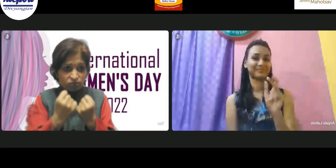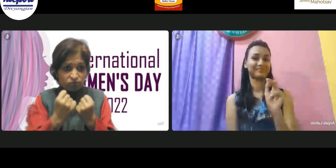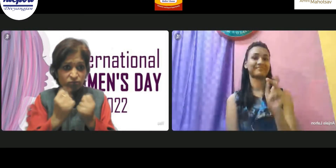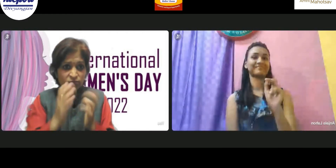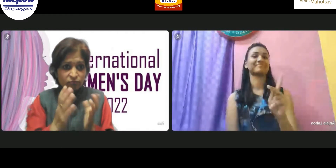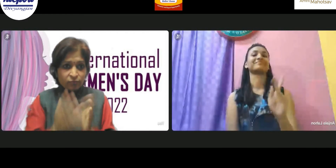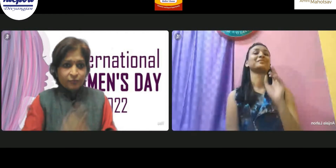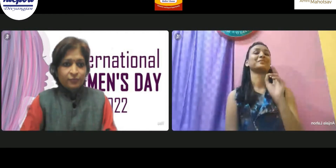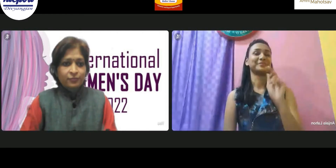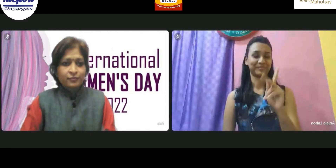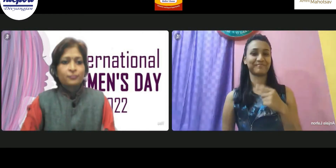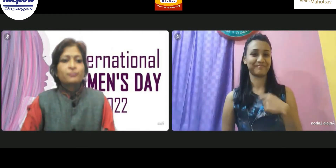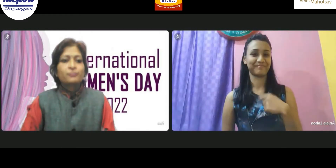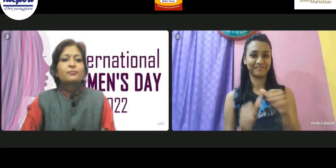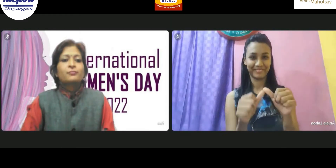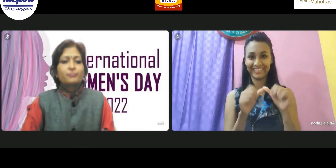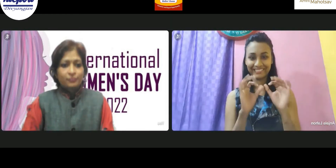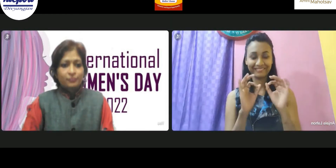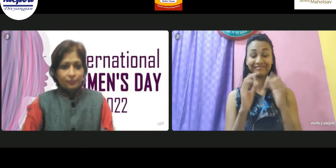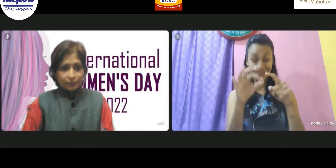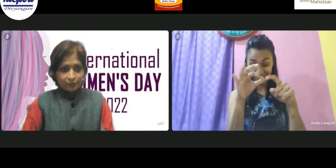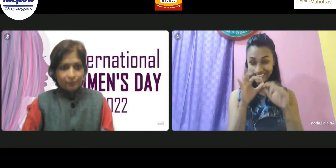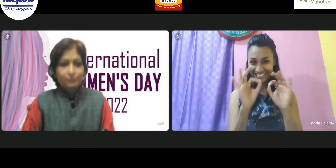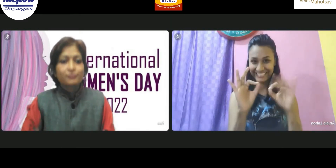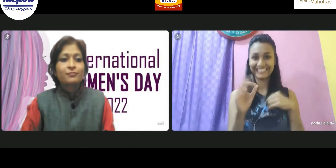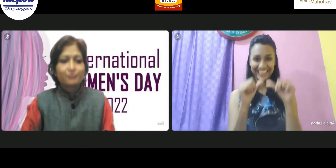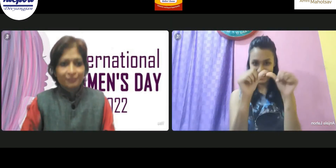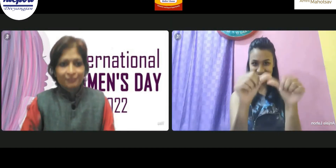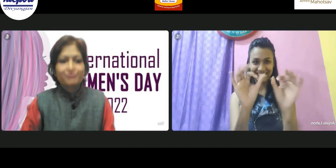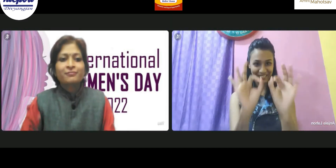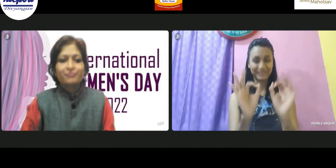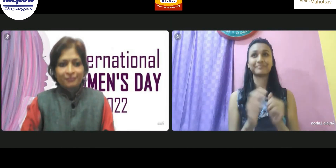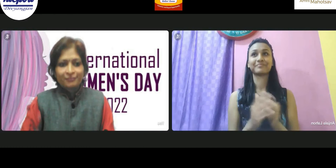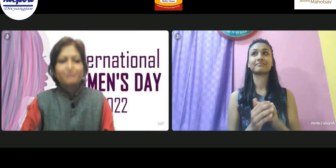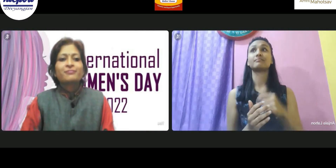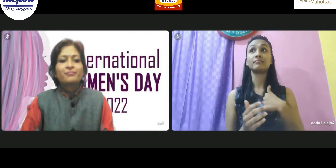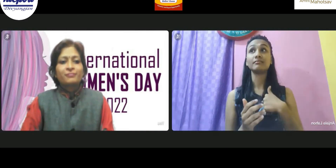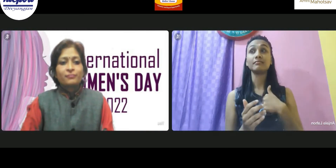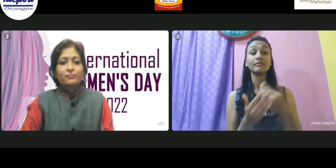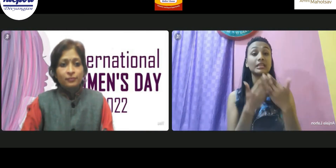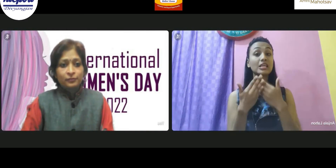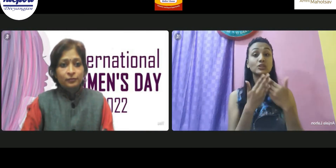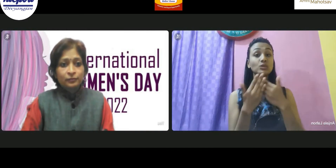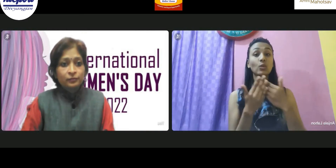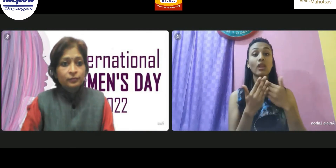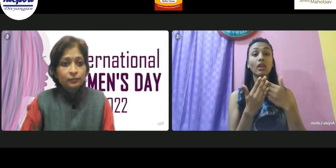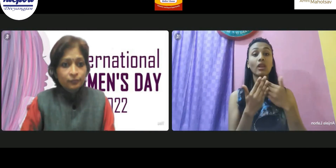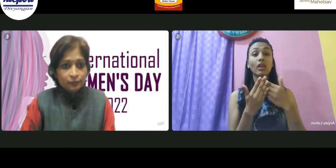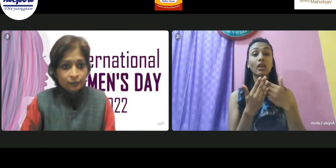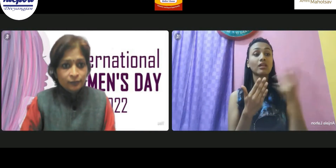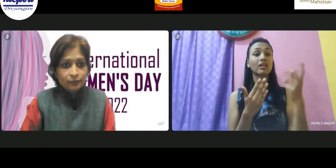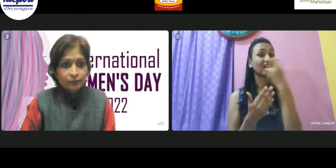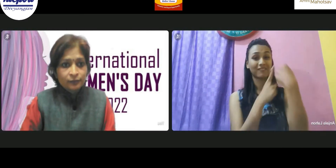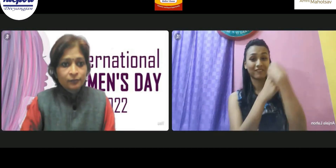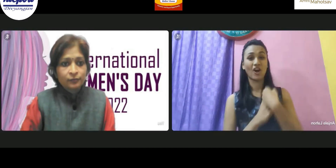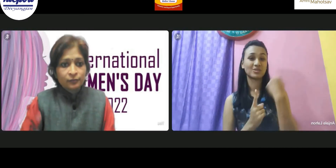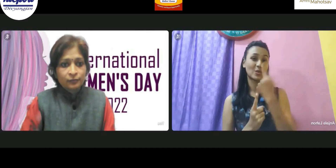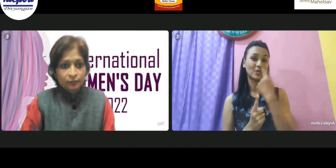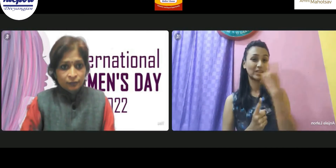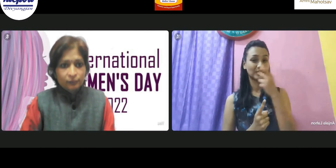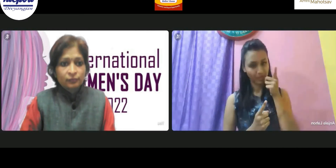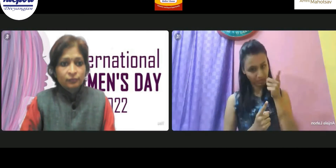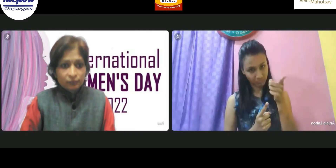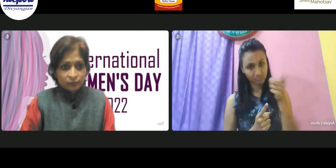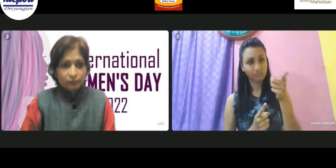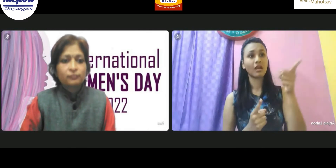यह बहुत कठिन होगा ना? आपका प्रश्न बहुत अच्छा है, मैं उसका जवाब देती हूँ। मैं जिस स्कूल में पढ़ती